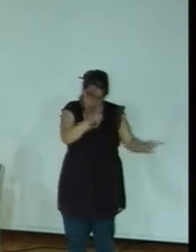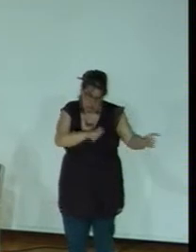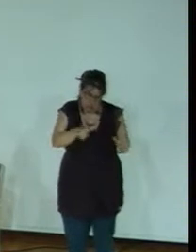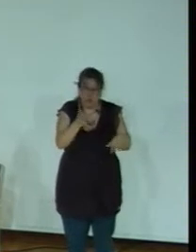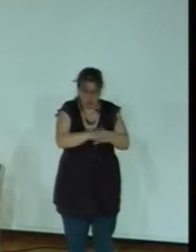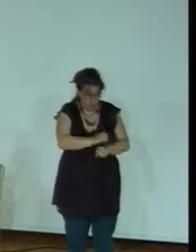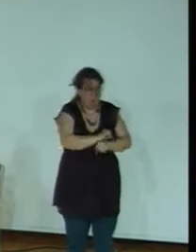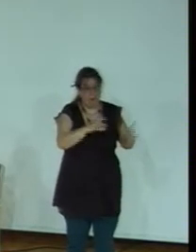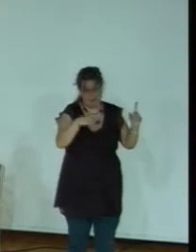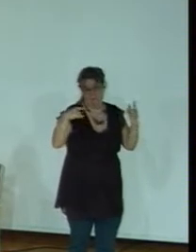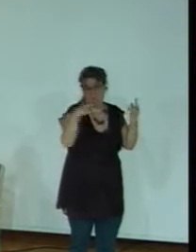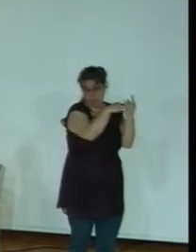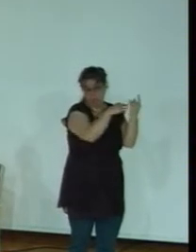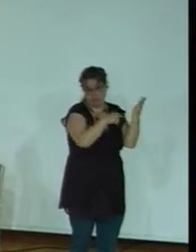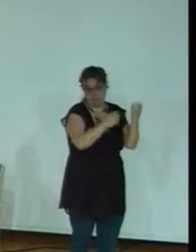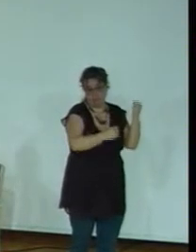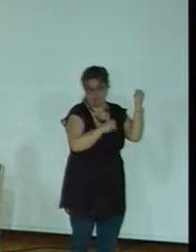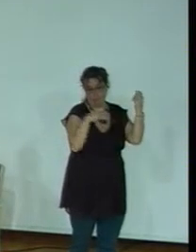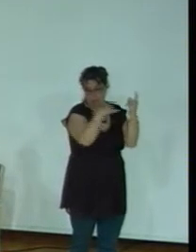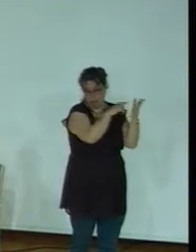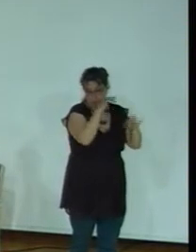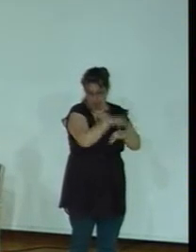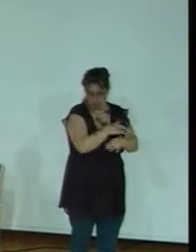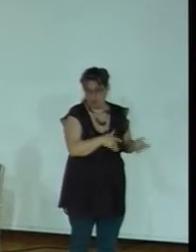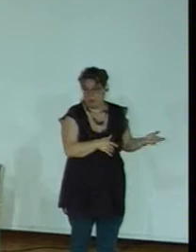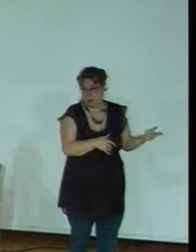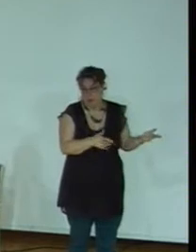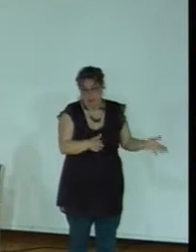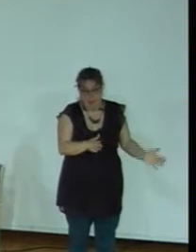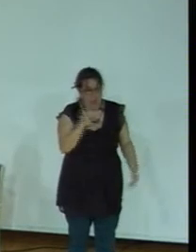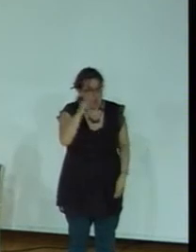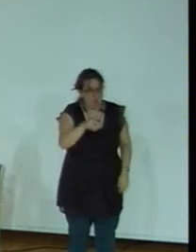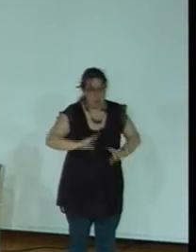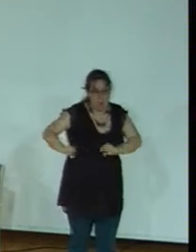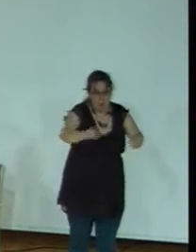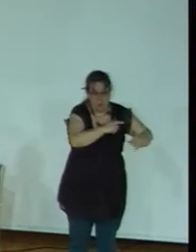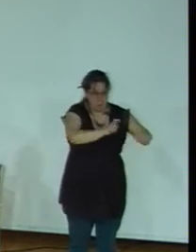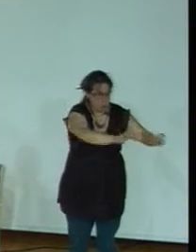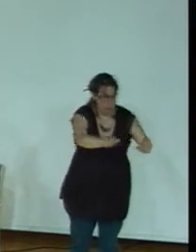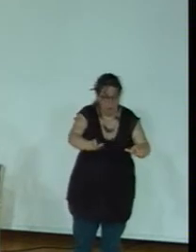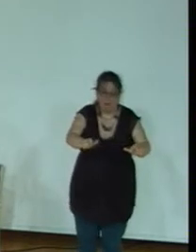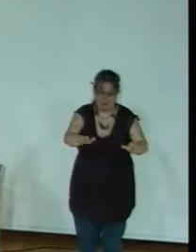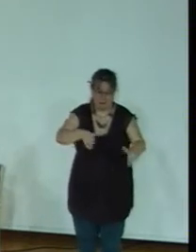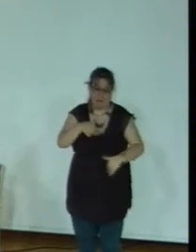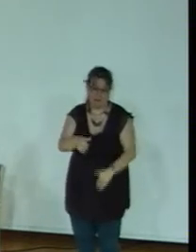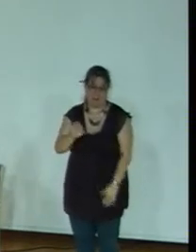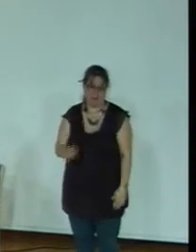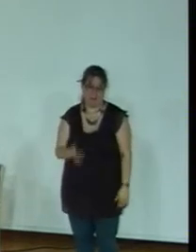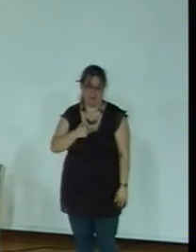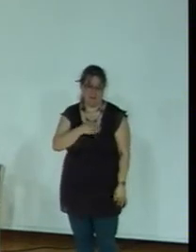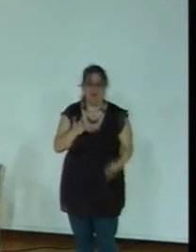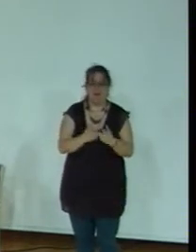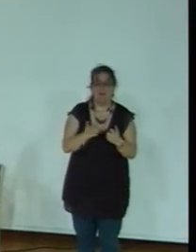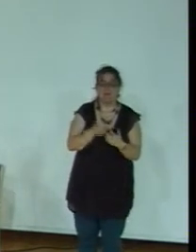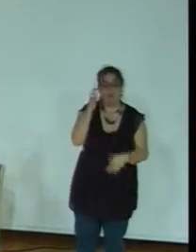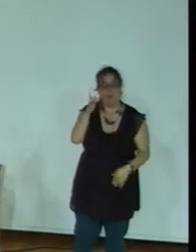empêché. Par contre, elle est très efficace si on veut surveiller la population, si on veut savoir ce qui se passe, si on veut savoir qu'est-ce que préparent les opposants à la